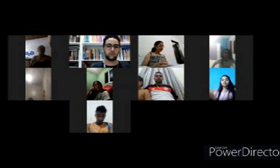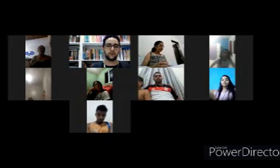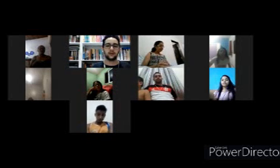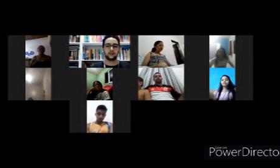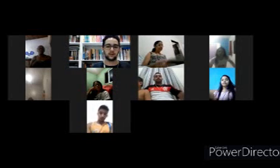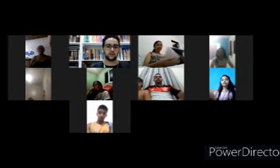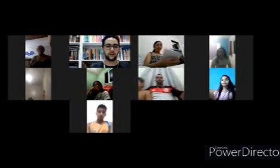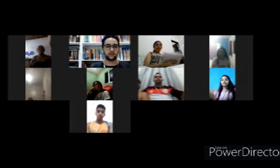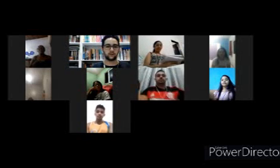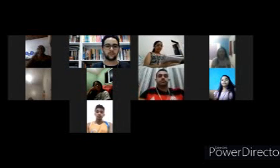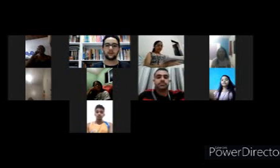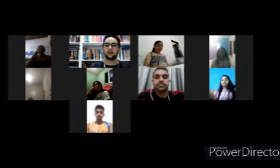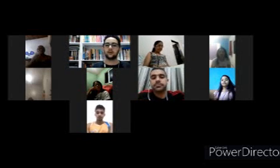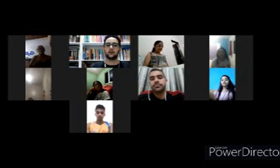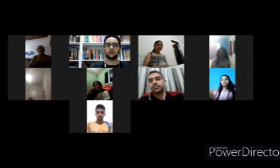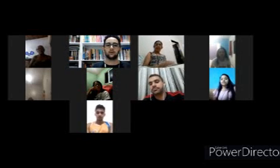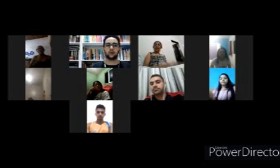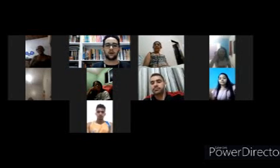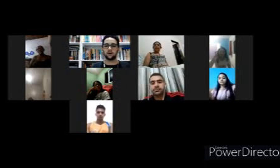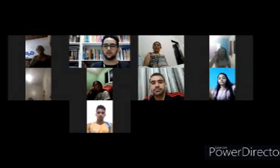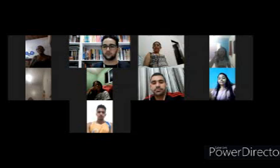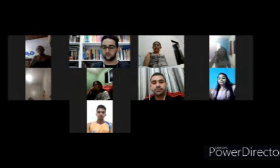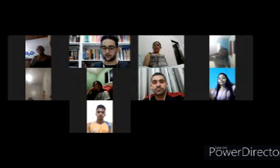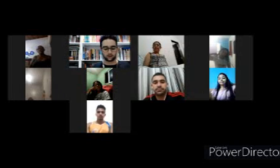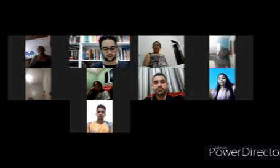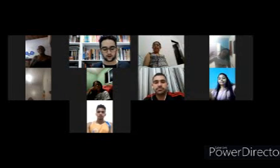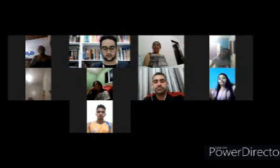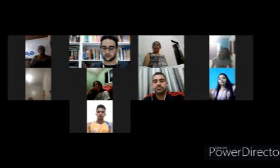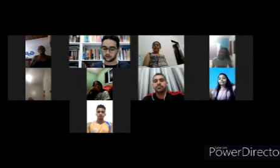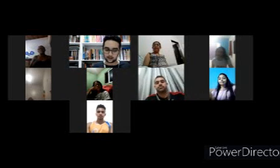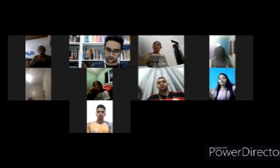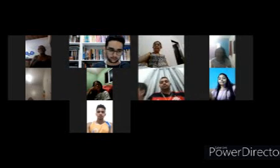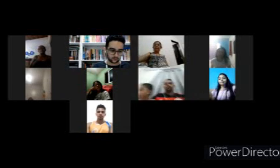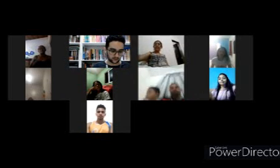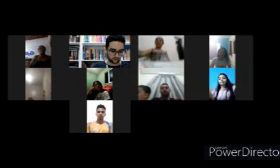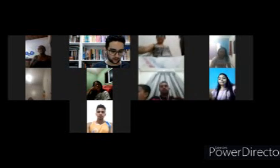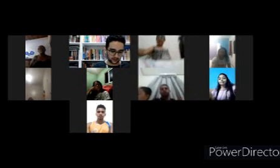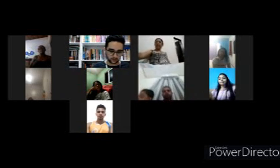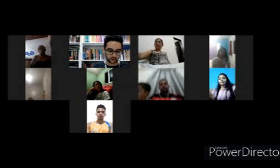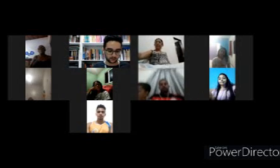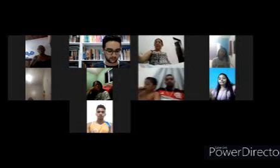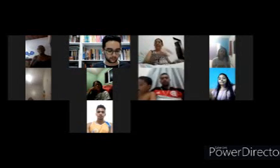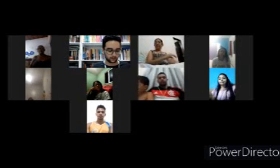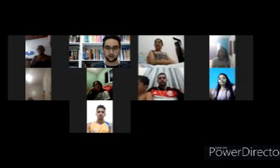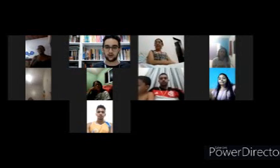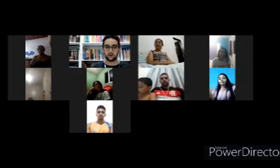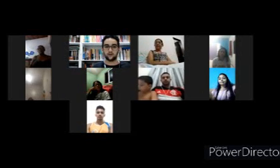sobre sentimentos. Então, quem não tiver com a câmera ligada, por favor, liguem sua câmera para eu poder